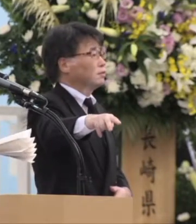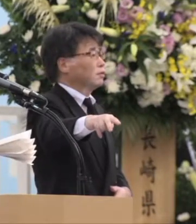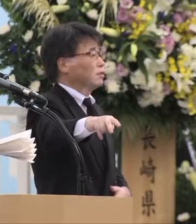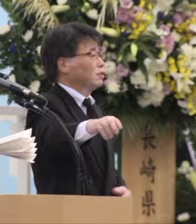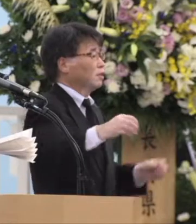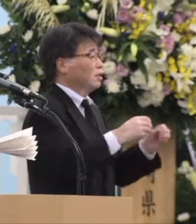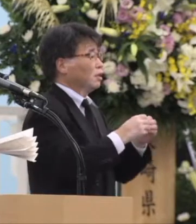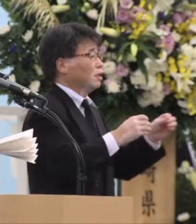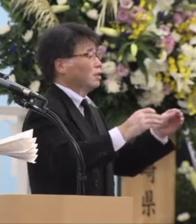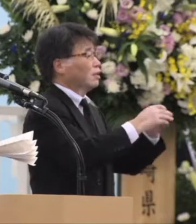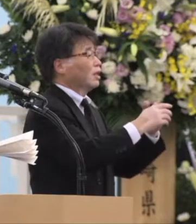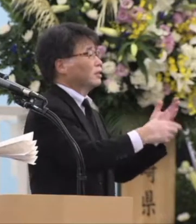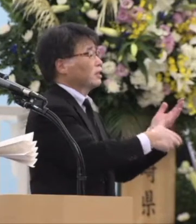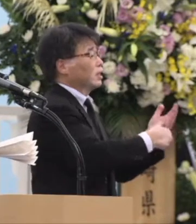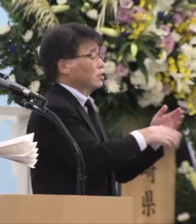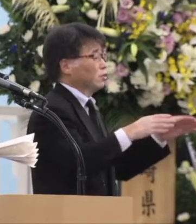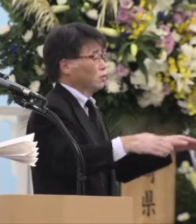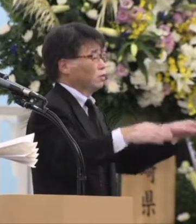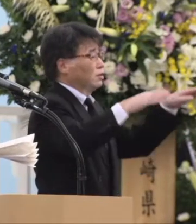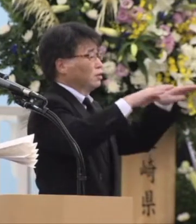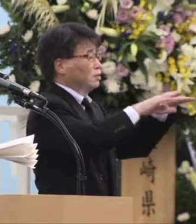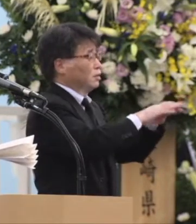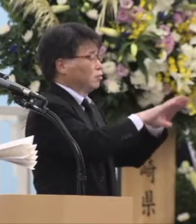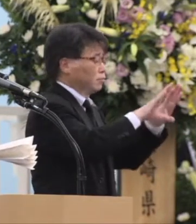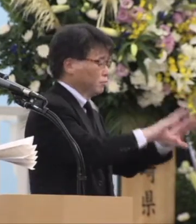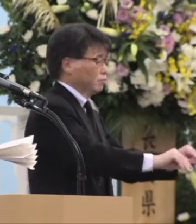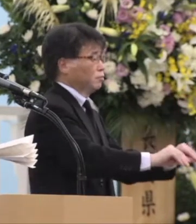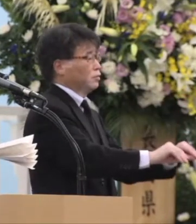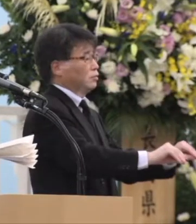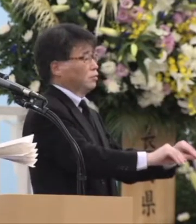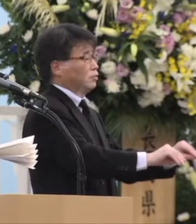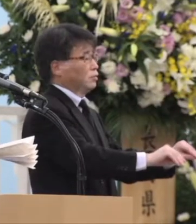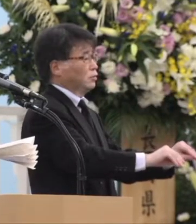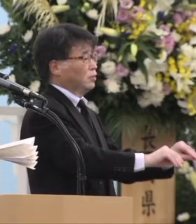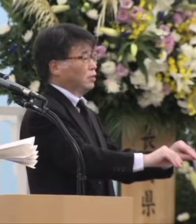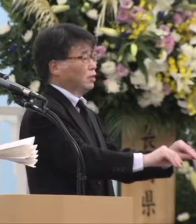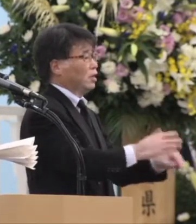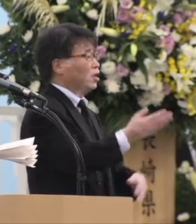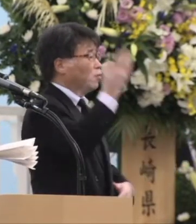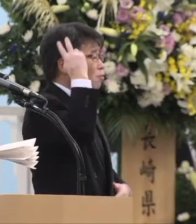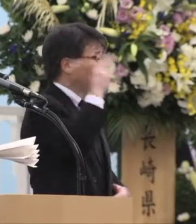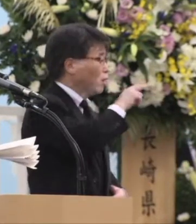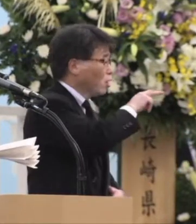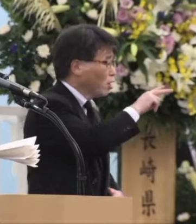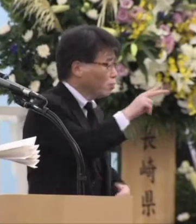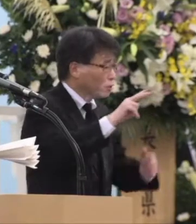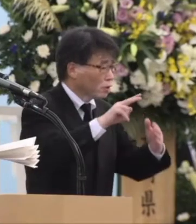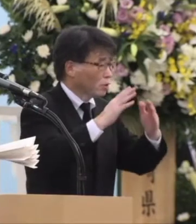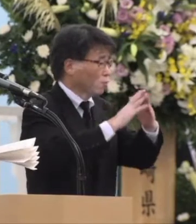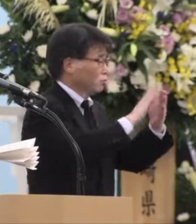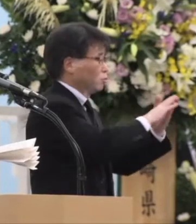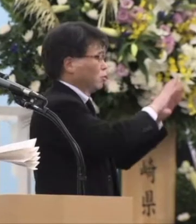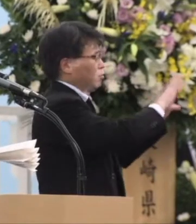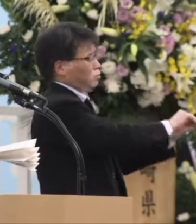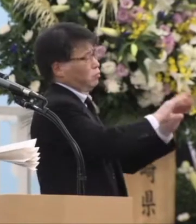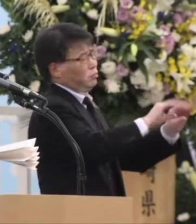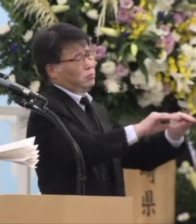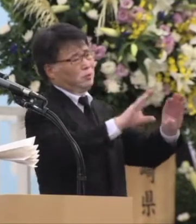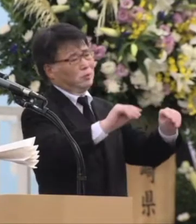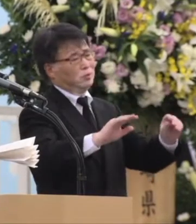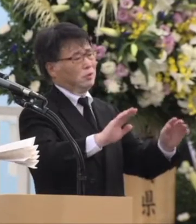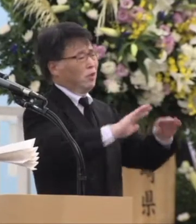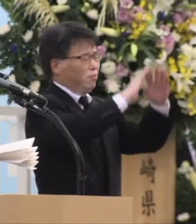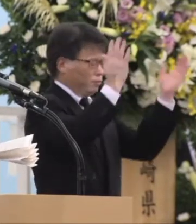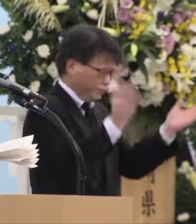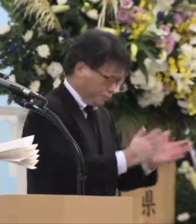長崎駅の駅舎は焼け落ち、見慣れた街並みは消えてなくなり、別世